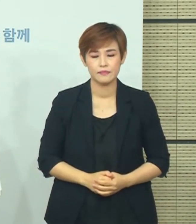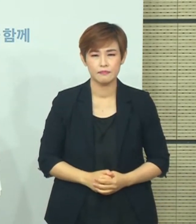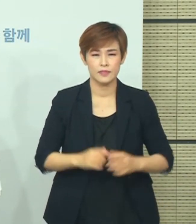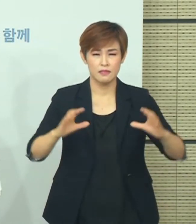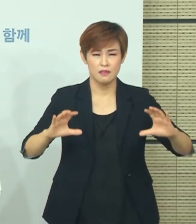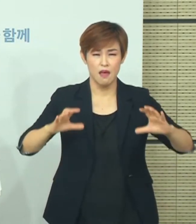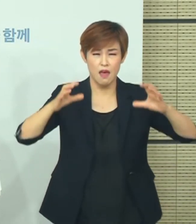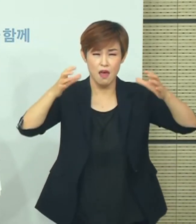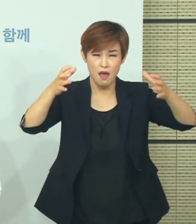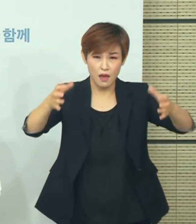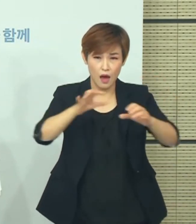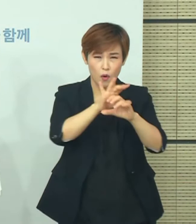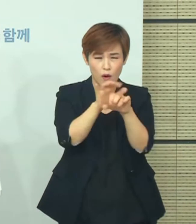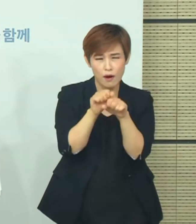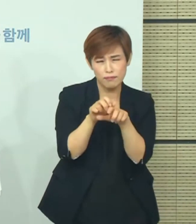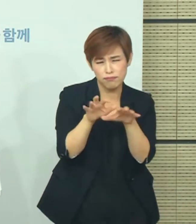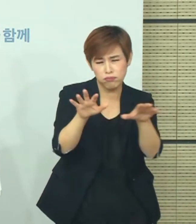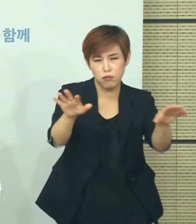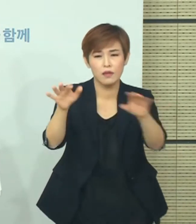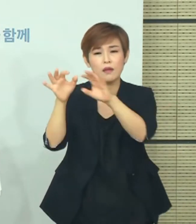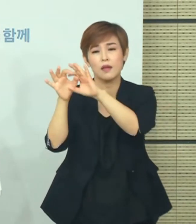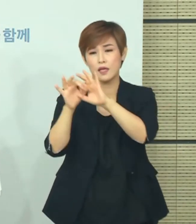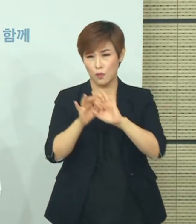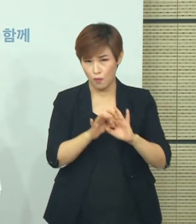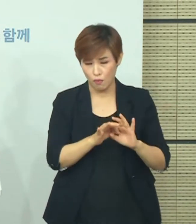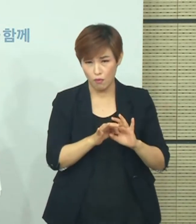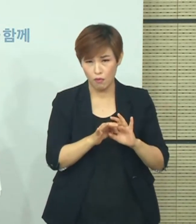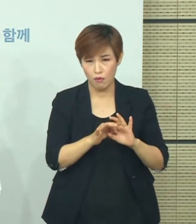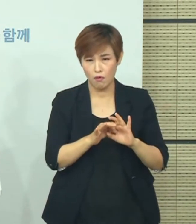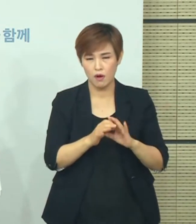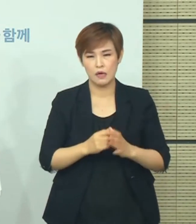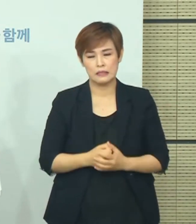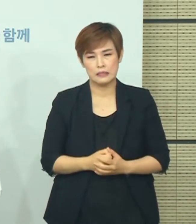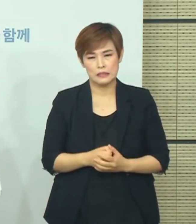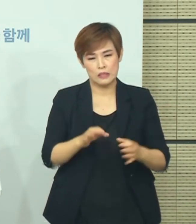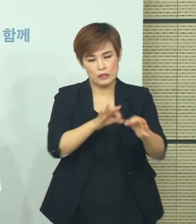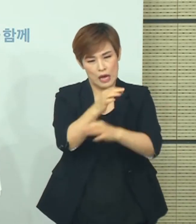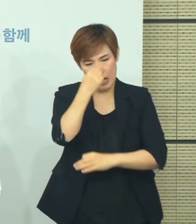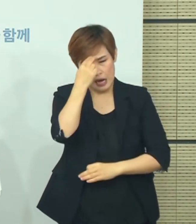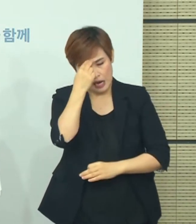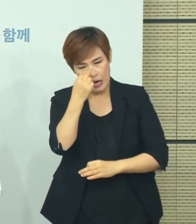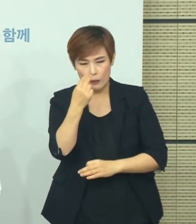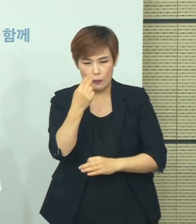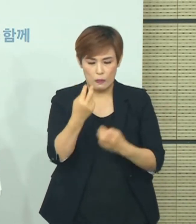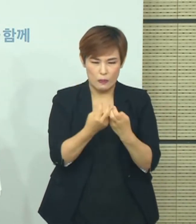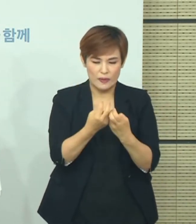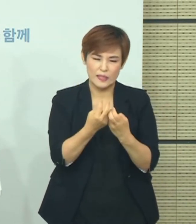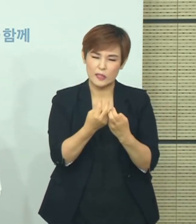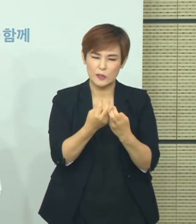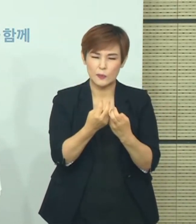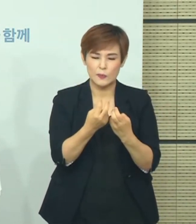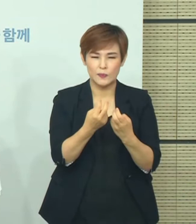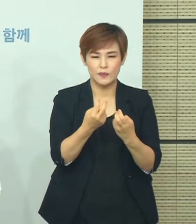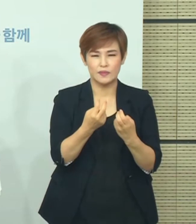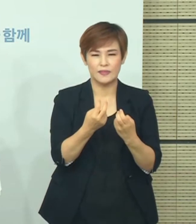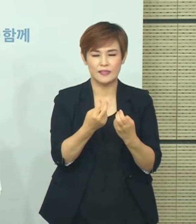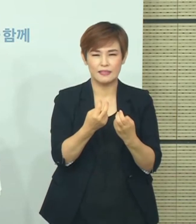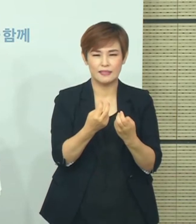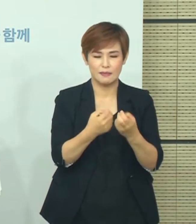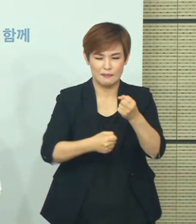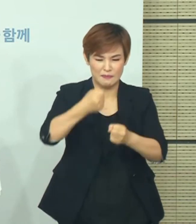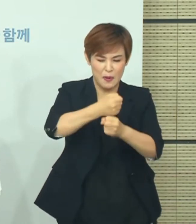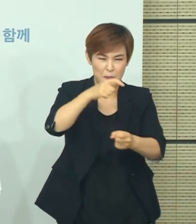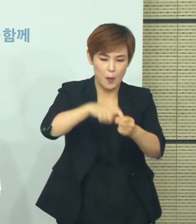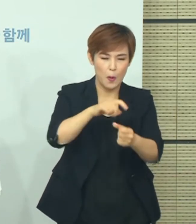세계적으로 코로나19는 계속 확산되고 있으나 경제적 피해를 완화하기 위한 각국의 봉쇄 조치 등이 완화되고 있는